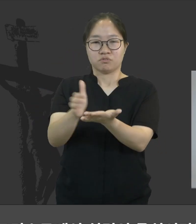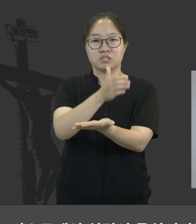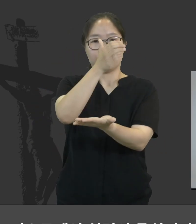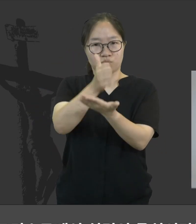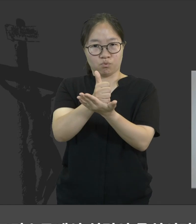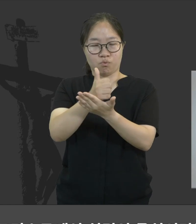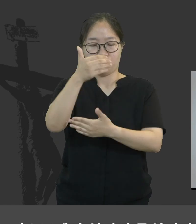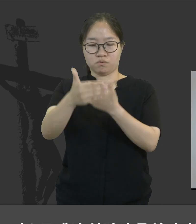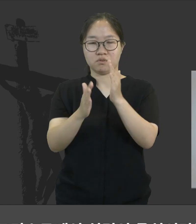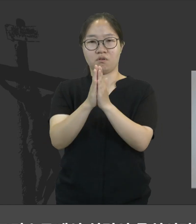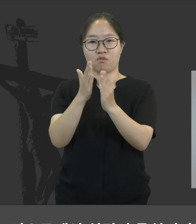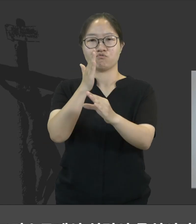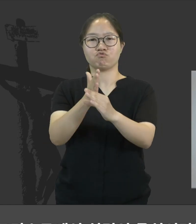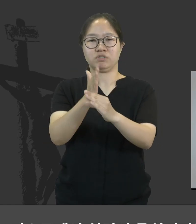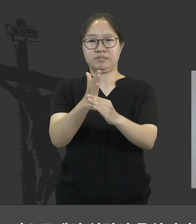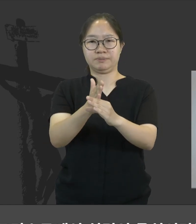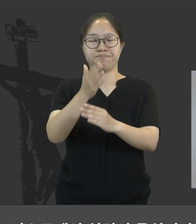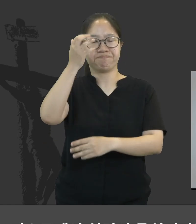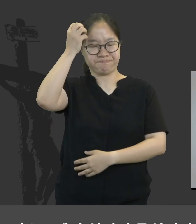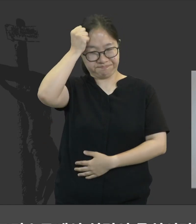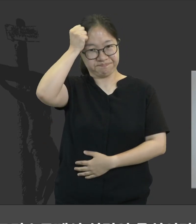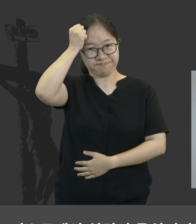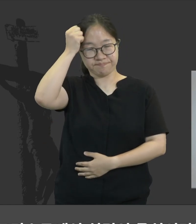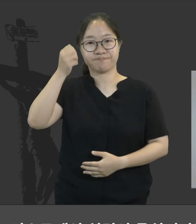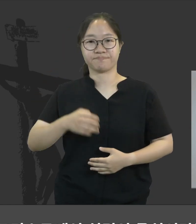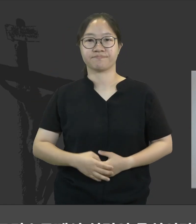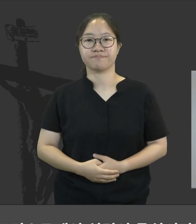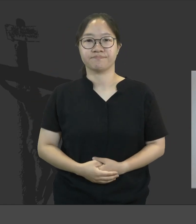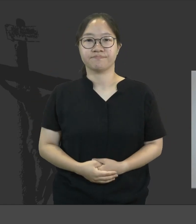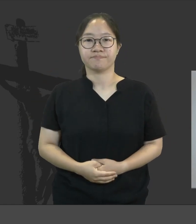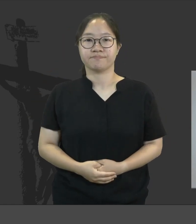사실을 놓치지 말아야 합니다.